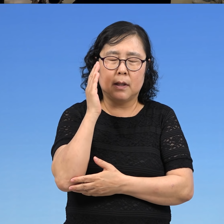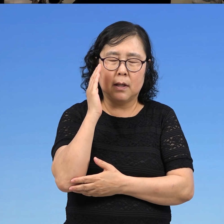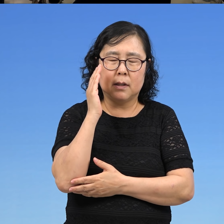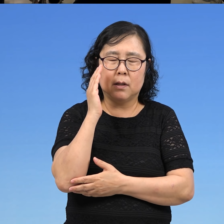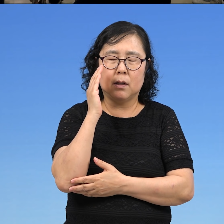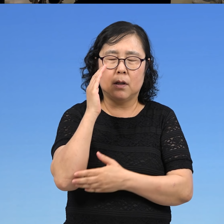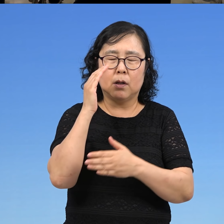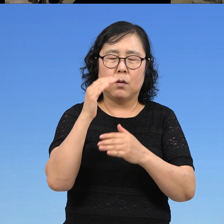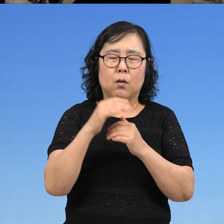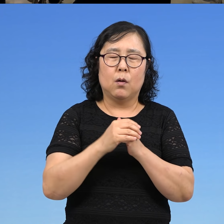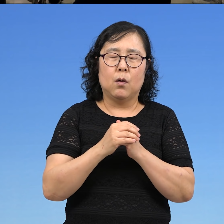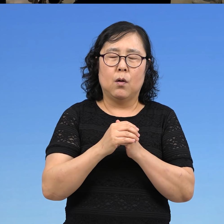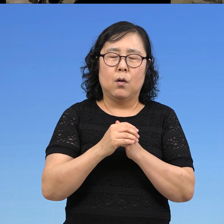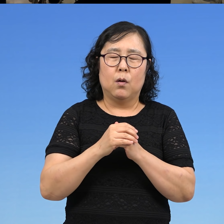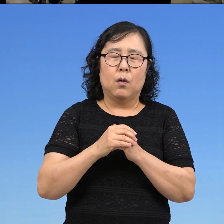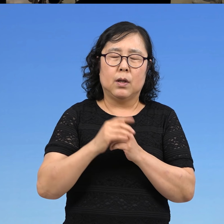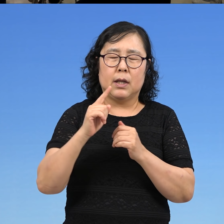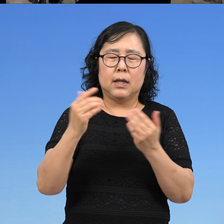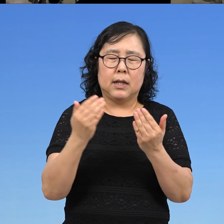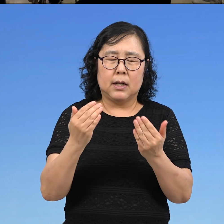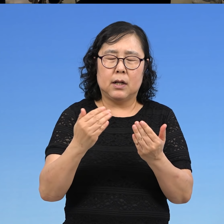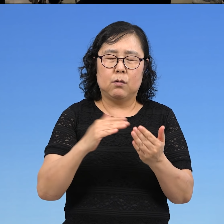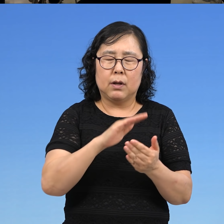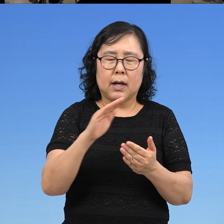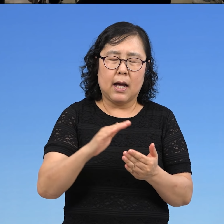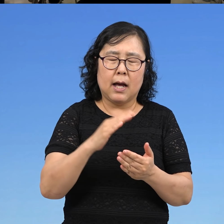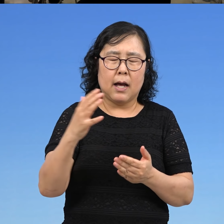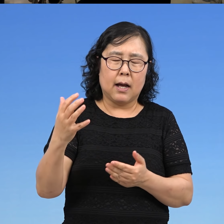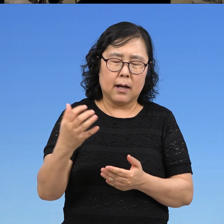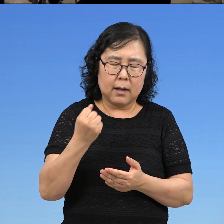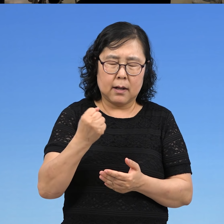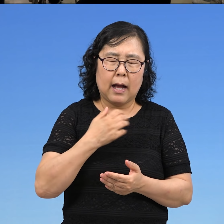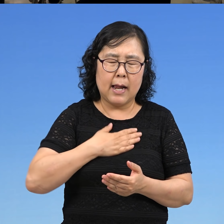드로잉 부탁 분을 파 자들이 들어 랍니다